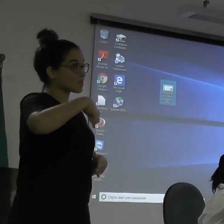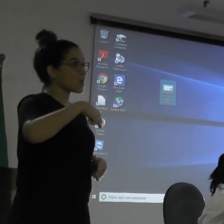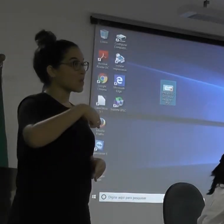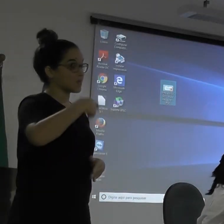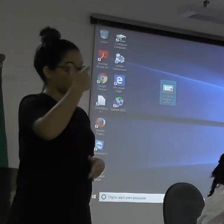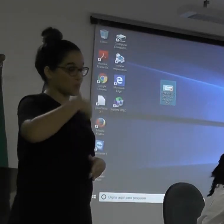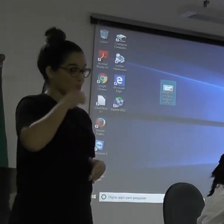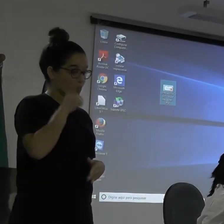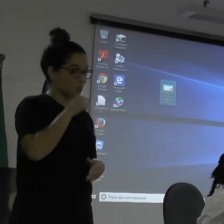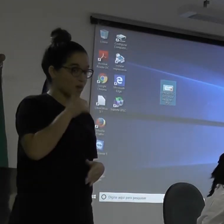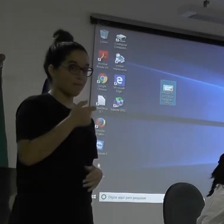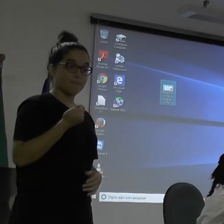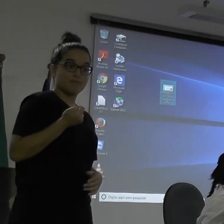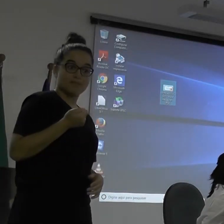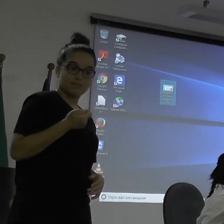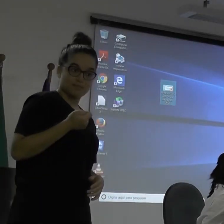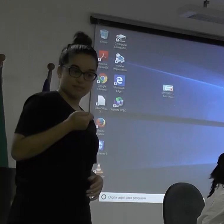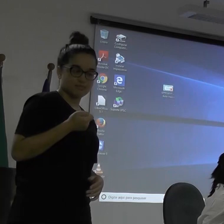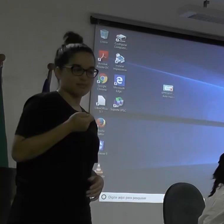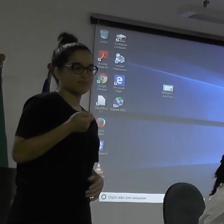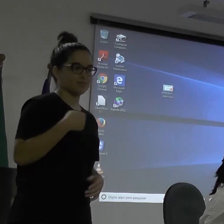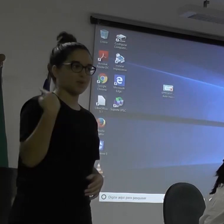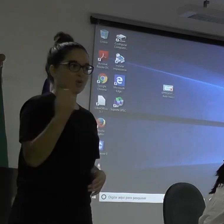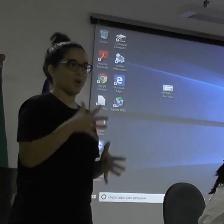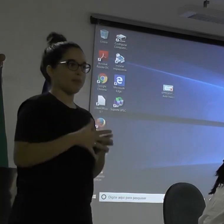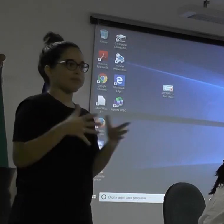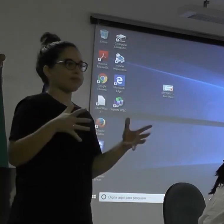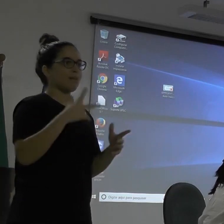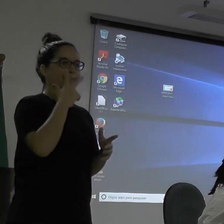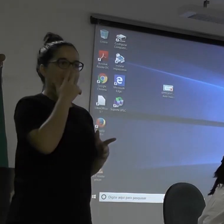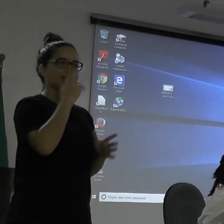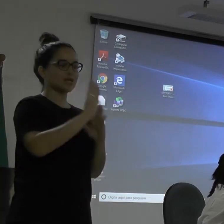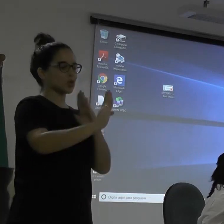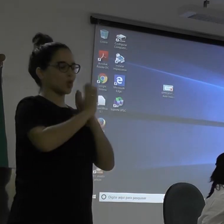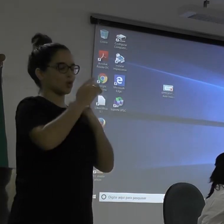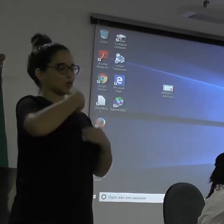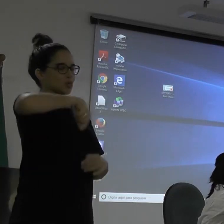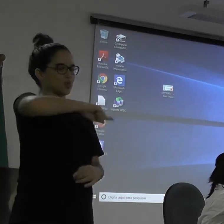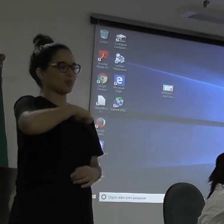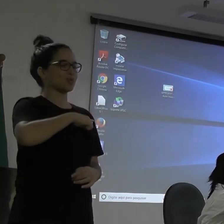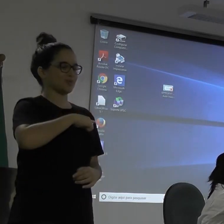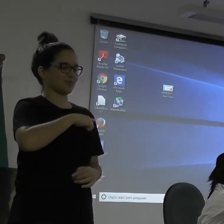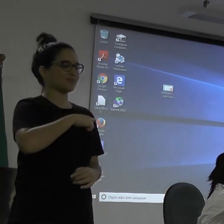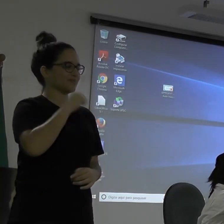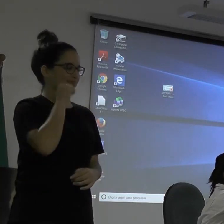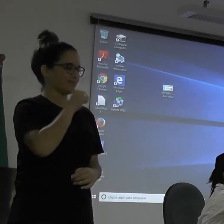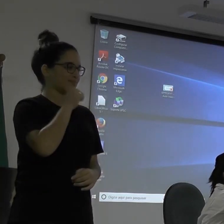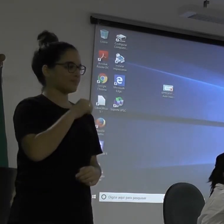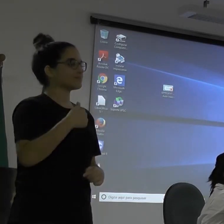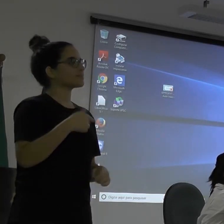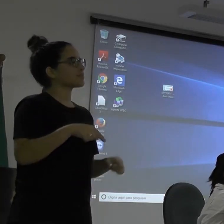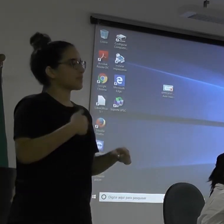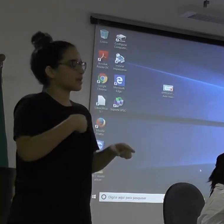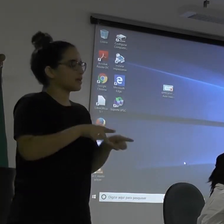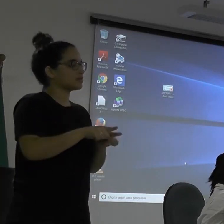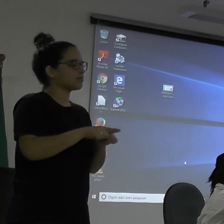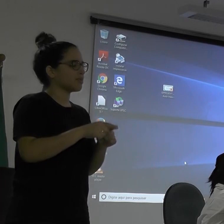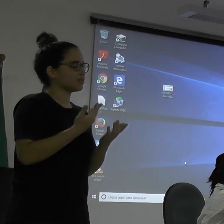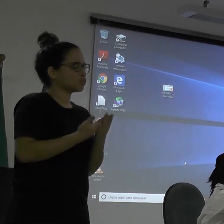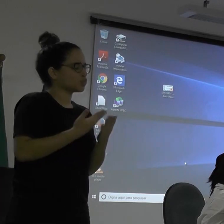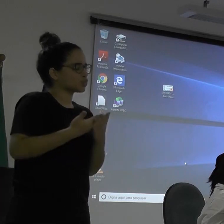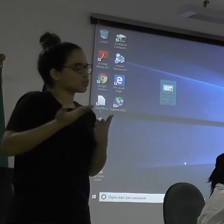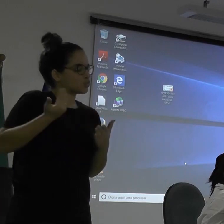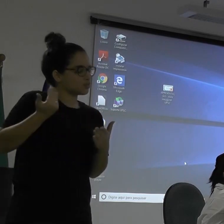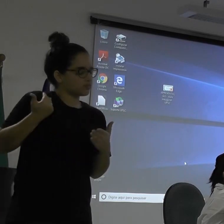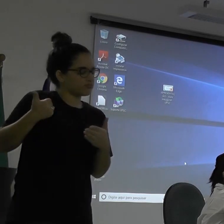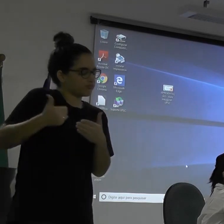poucas, né? Não somos muitas, ou porque não fomos descobertas ainda. Inclusive, eu fiz um estudo